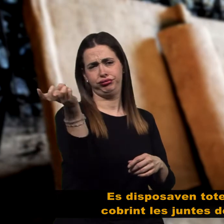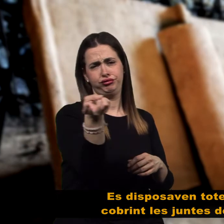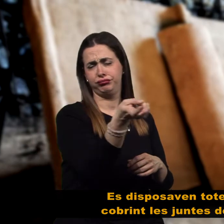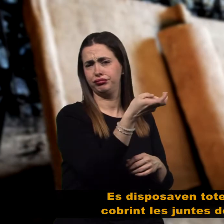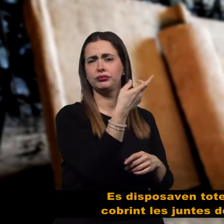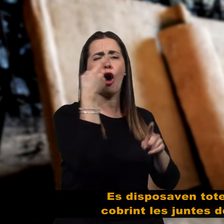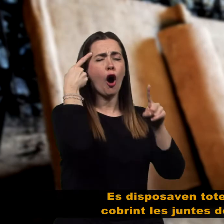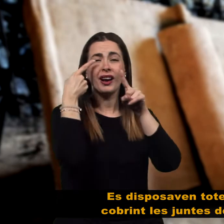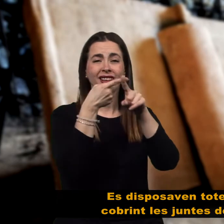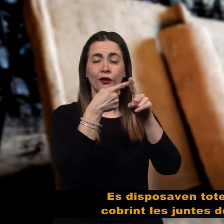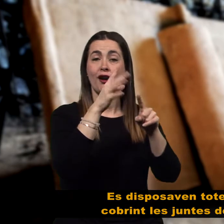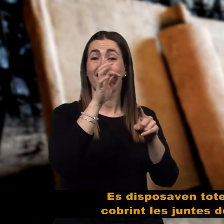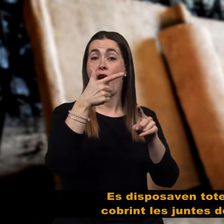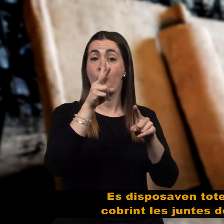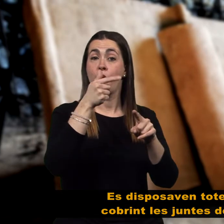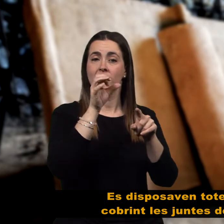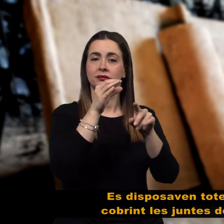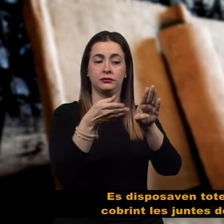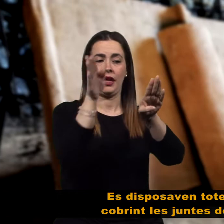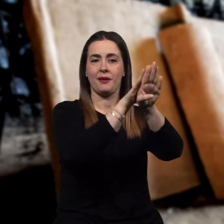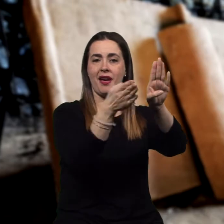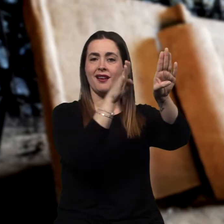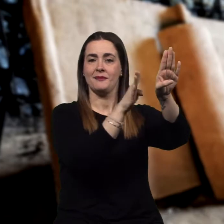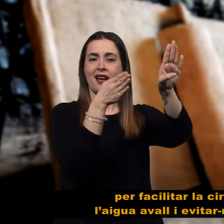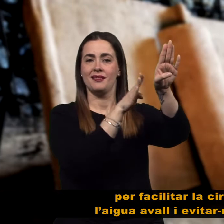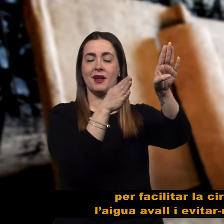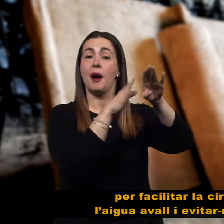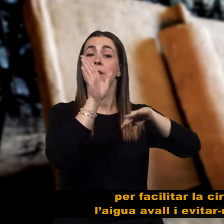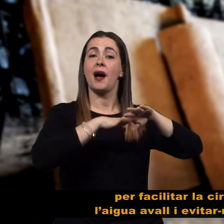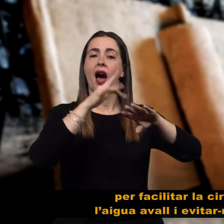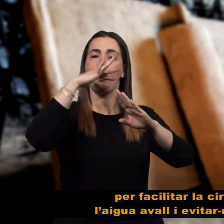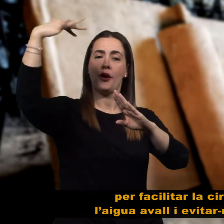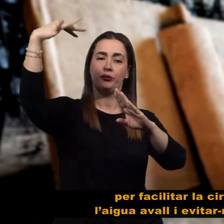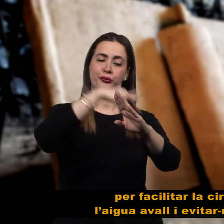juntes a les tègules per facilitar la circulació de l'aigua avall i evitar-ne la filtració.